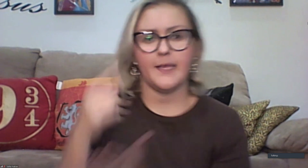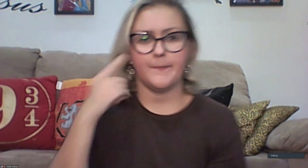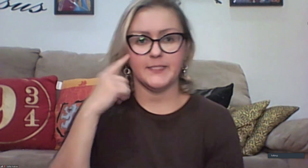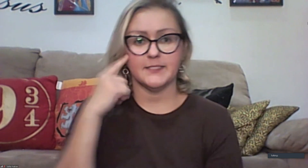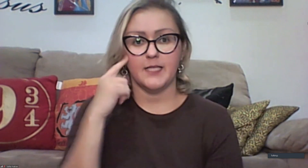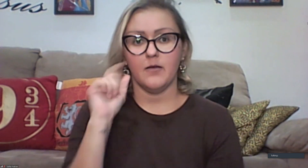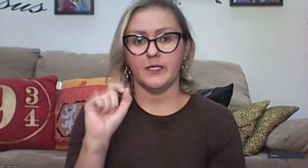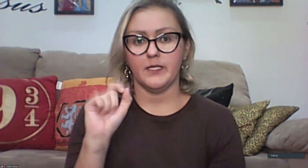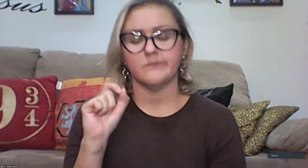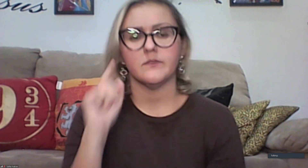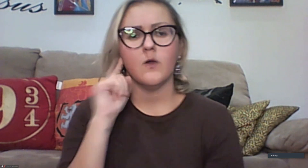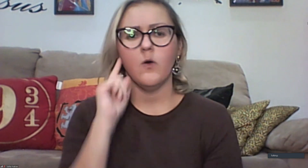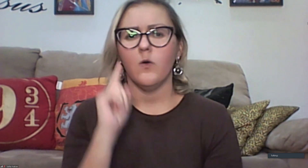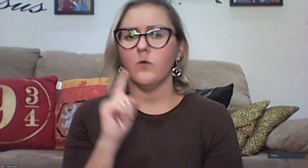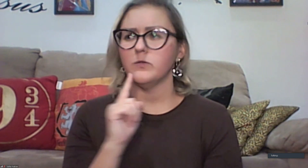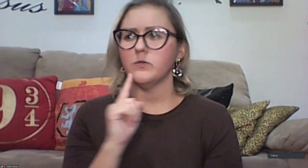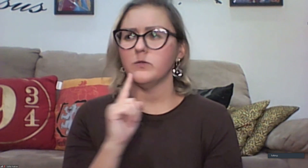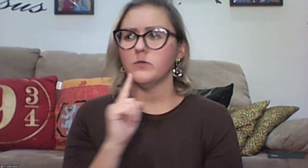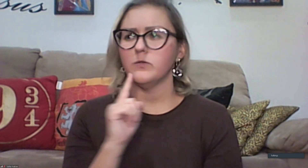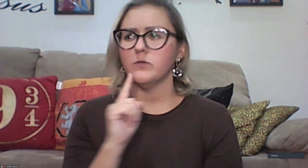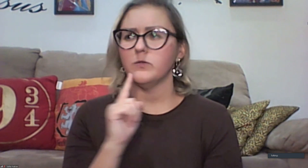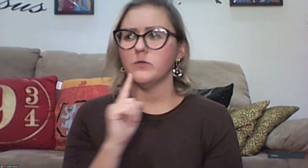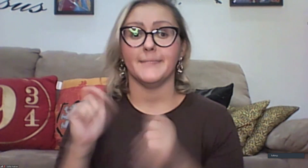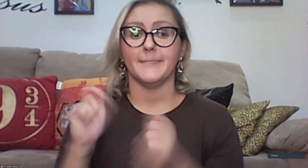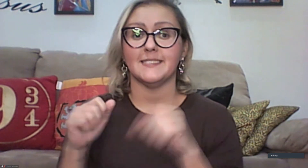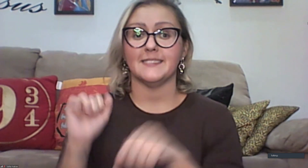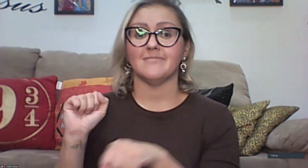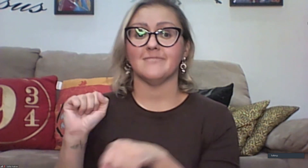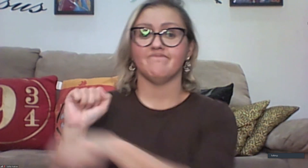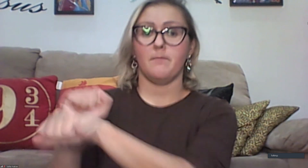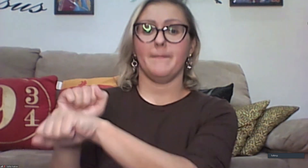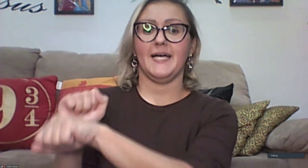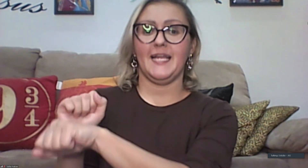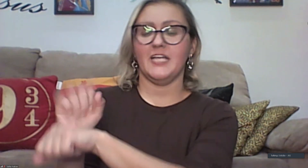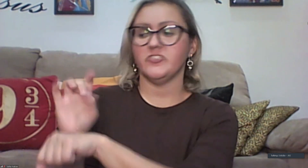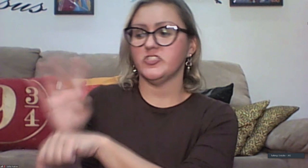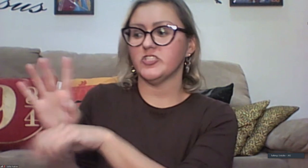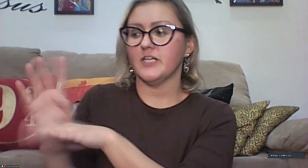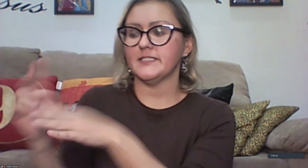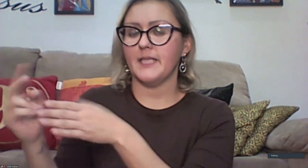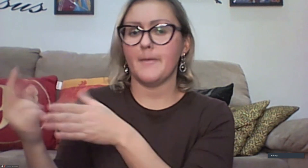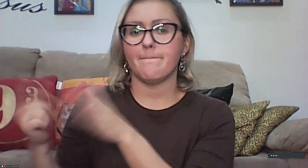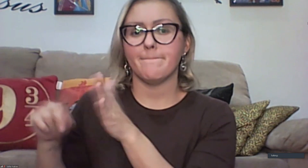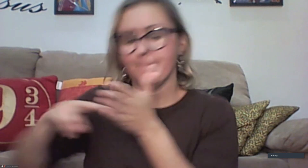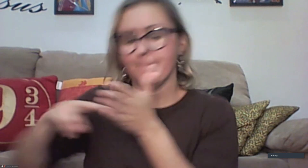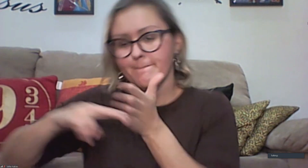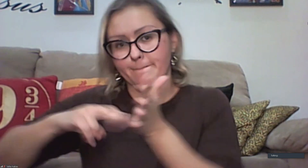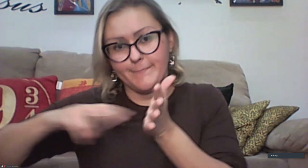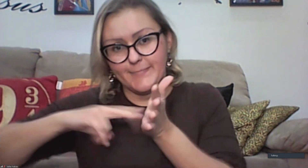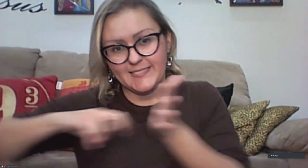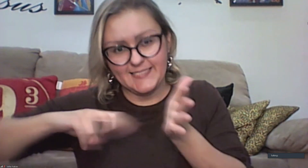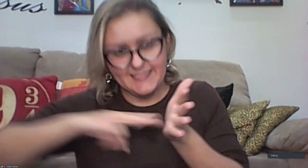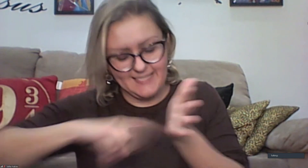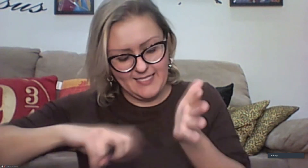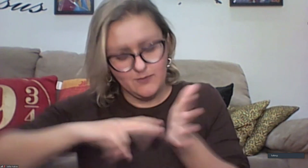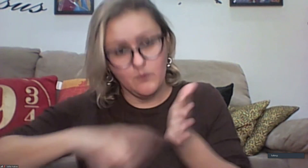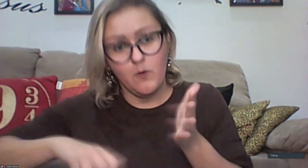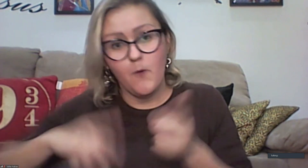como acontece, eu comecei a perceber o quê? A ver o quê? O surdo, ele dá